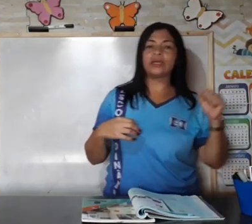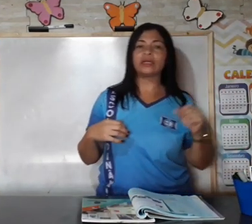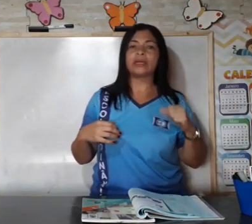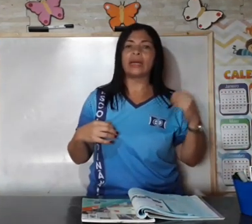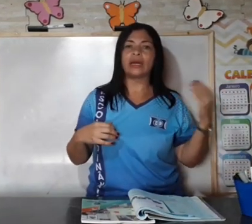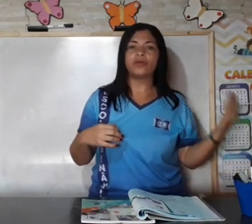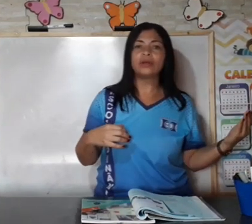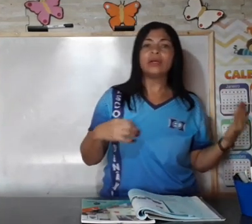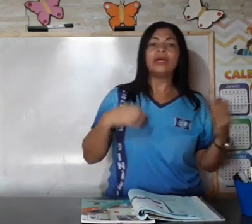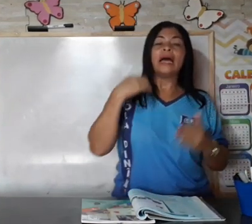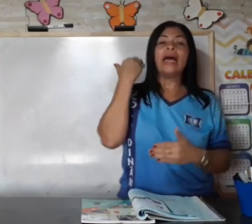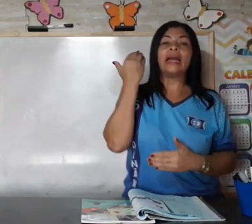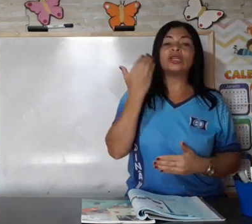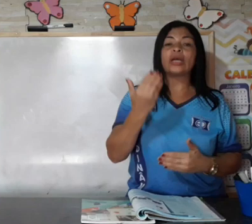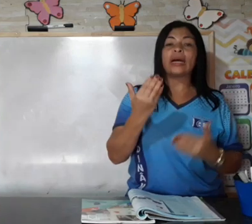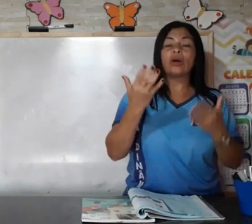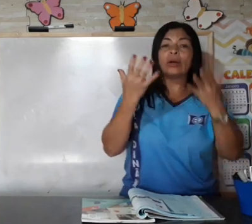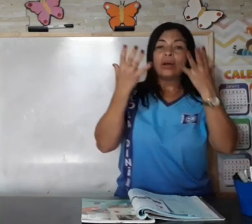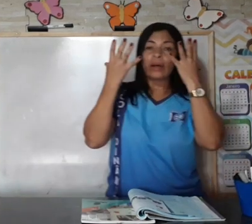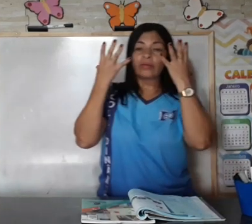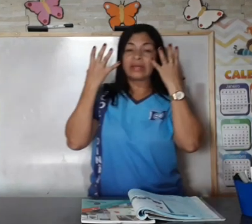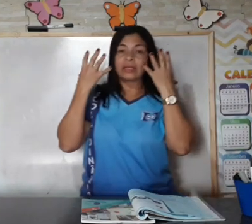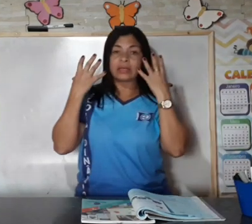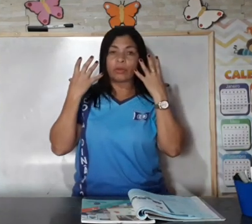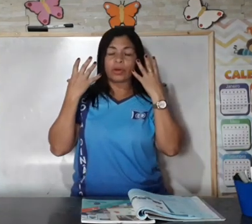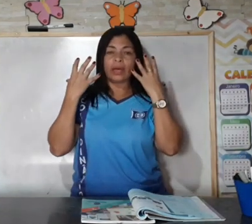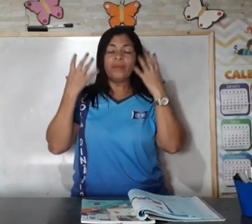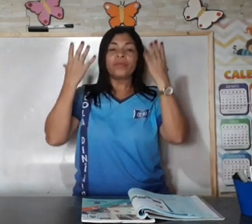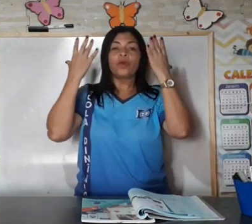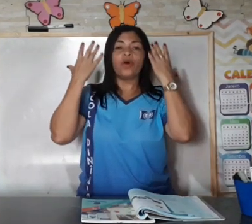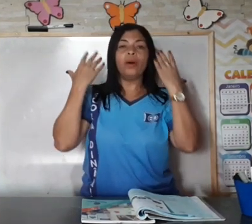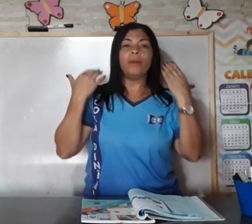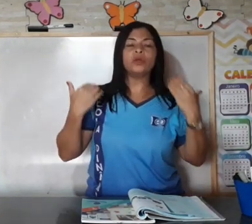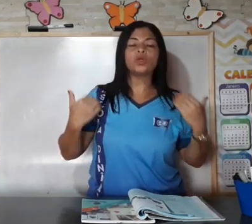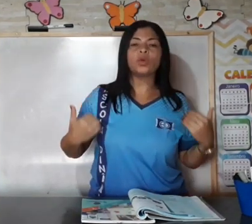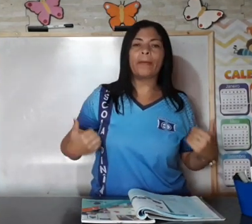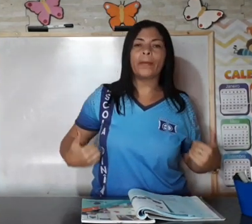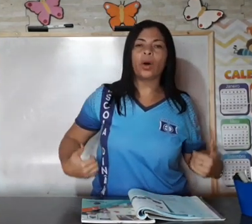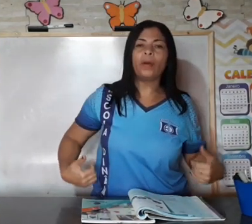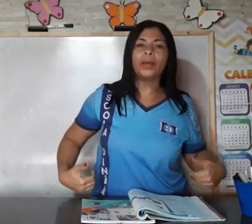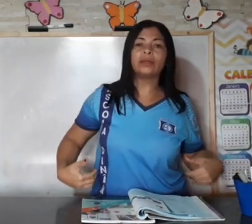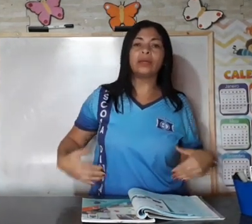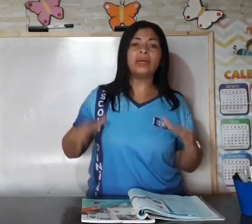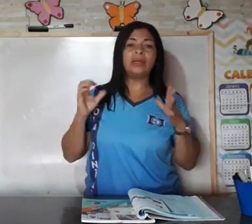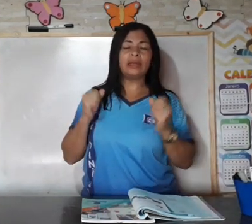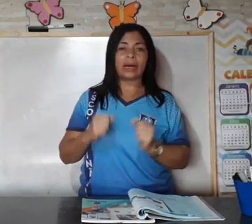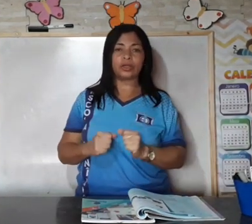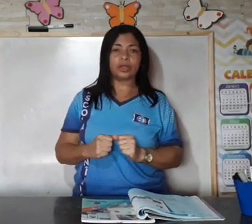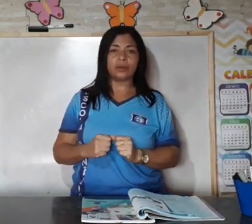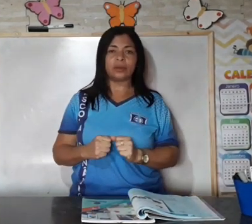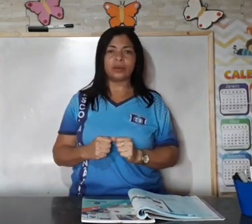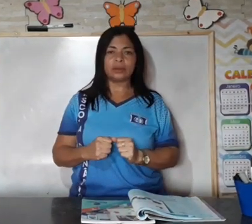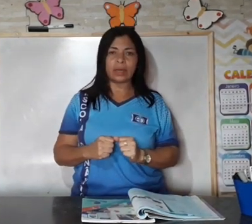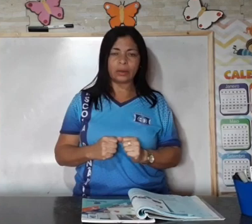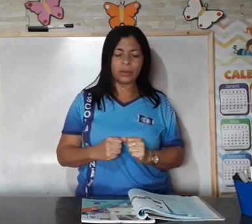as tarefas, ela está fazendo, sabe o quê? Formando sua própria dignidade. Certo, minha